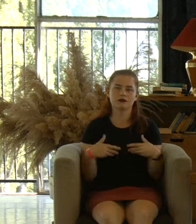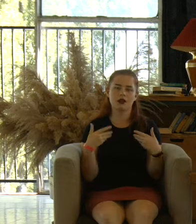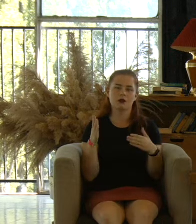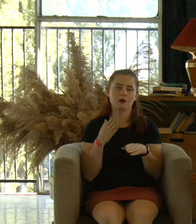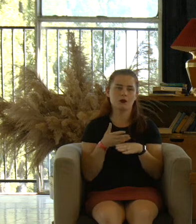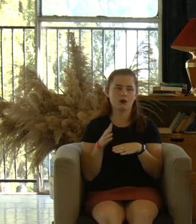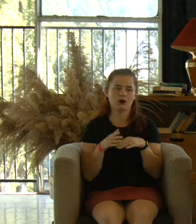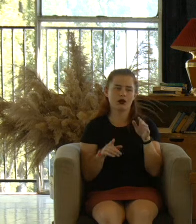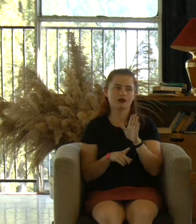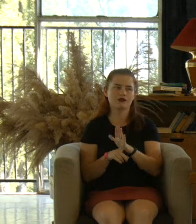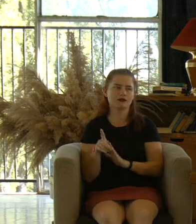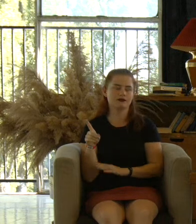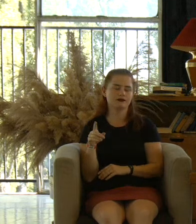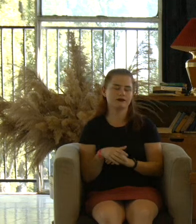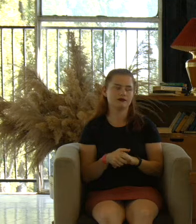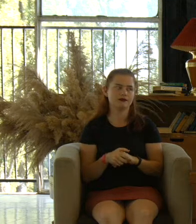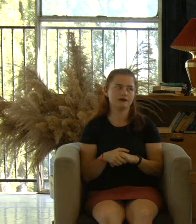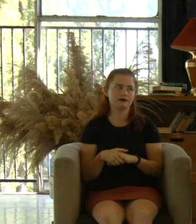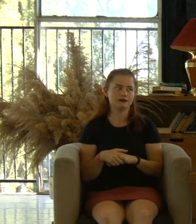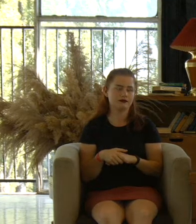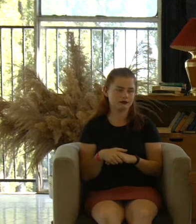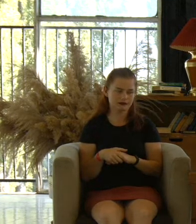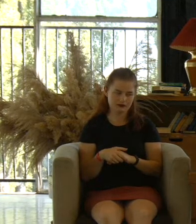понемногу начинать. Так.